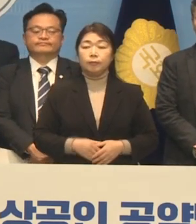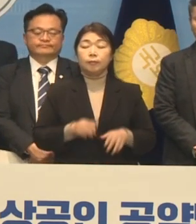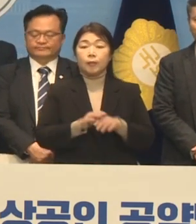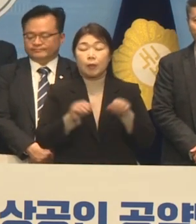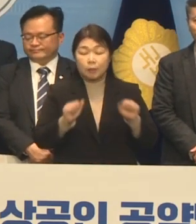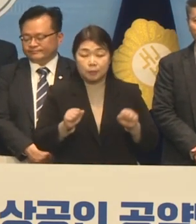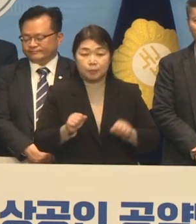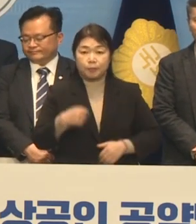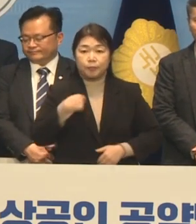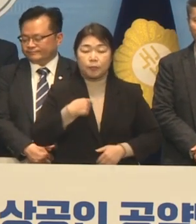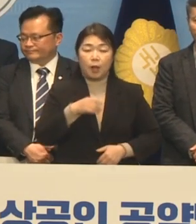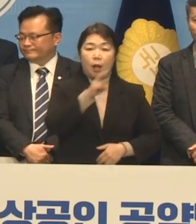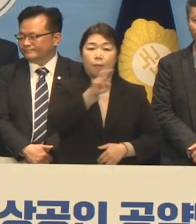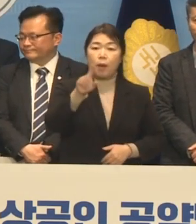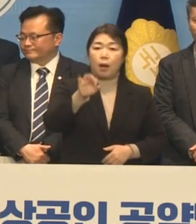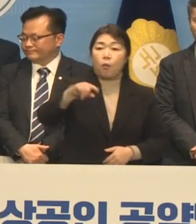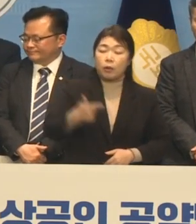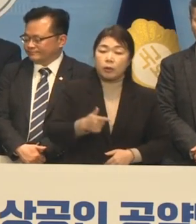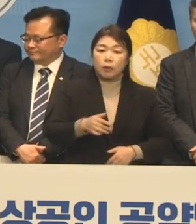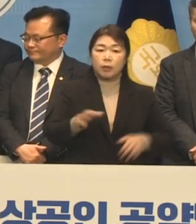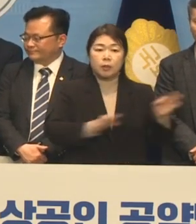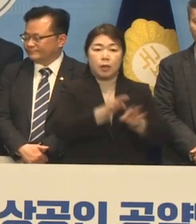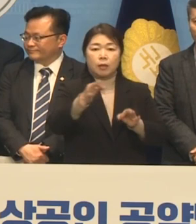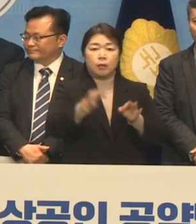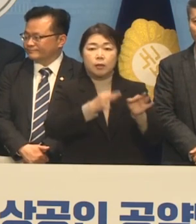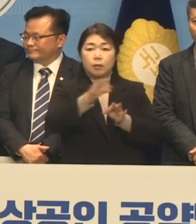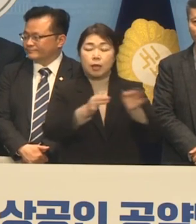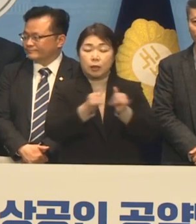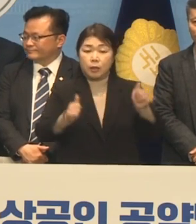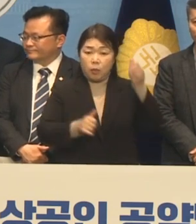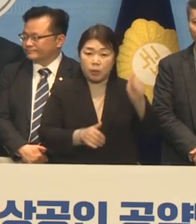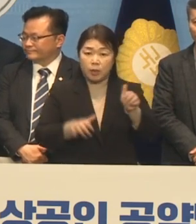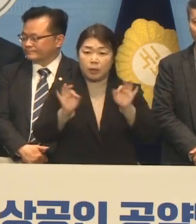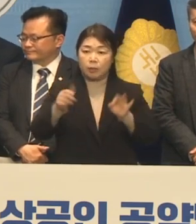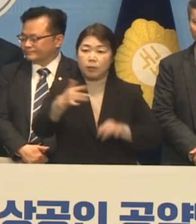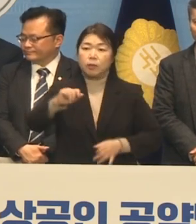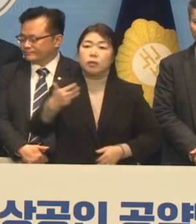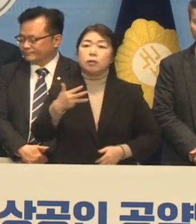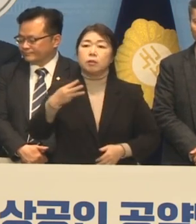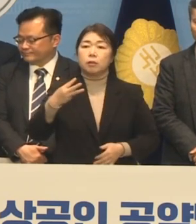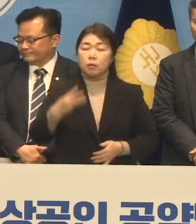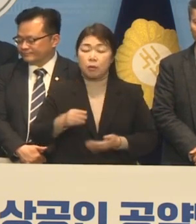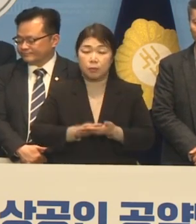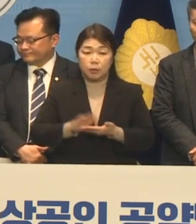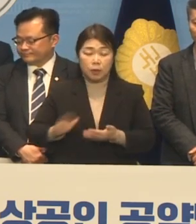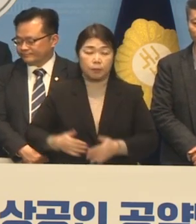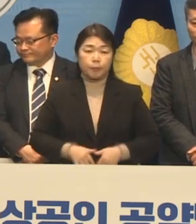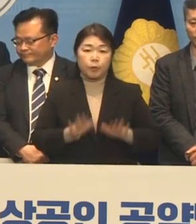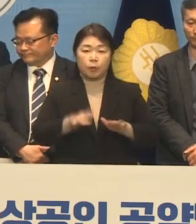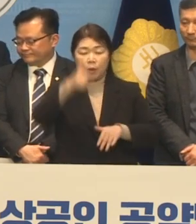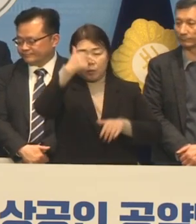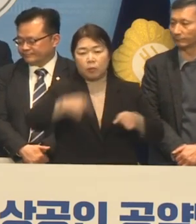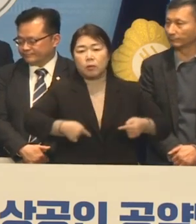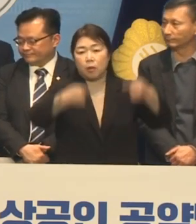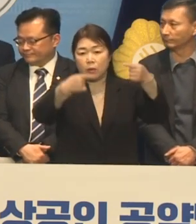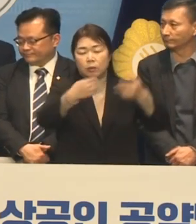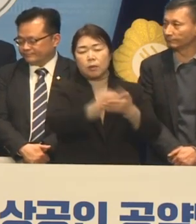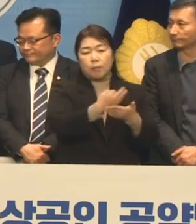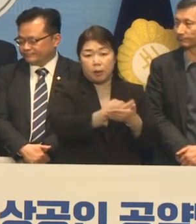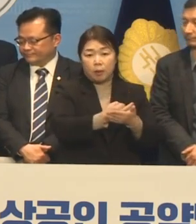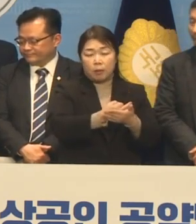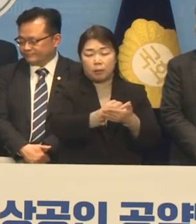안녕하십니까. 저는 망원시장 상인회장 김진철입니다. 이번 설 이야기를 안 할 수가